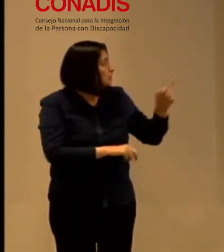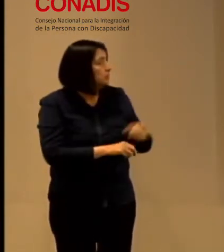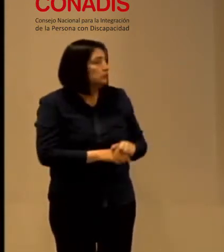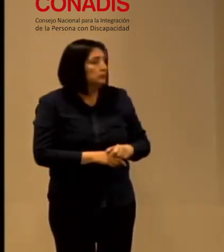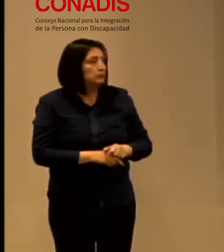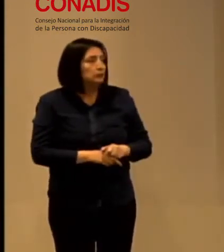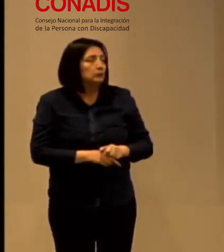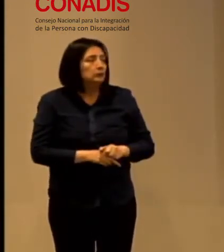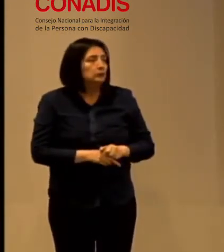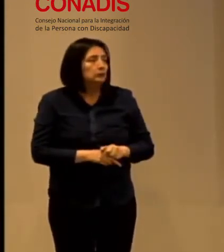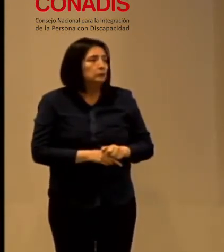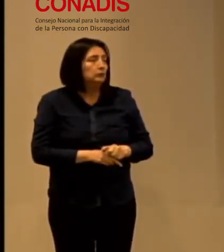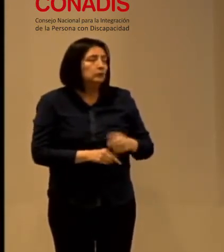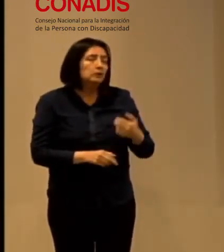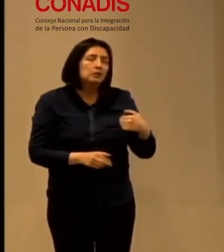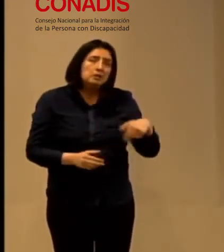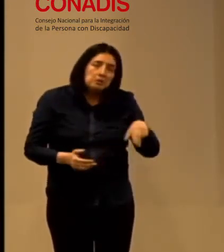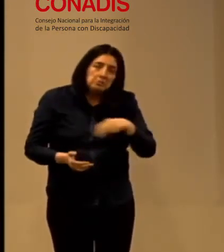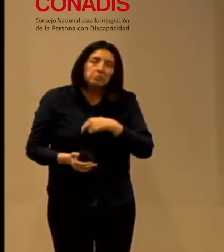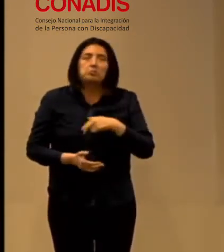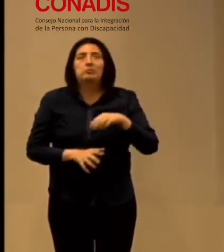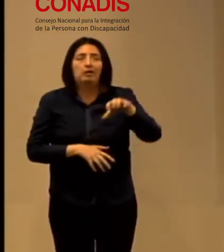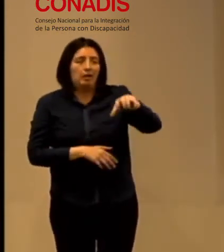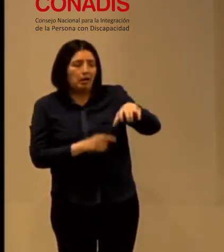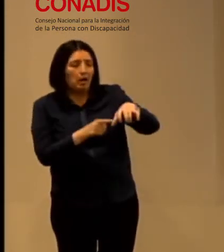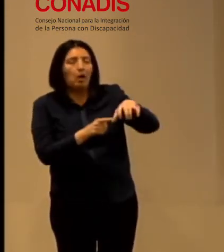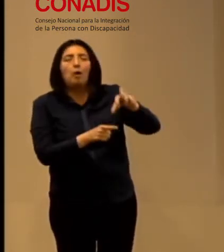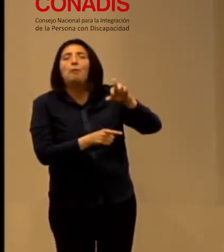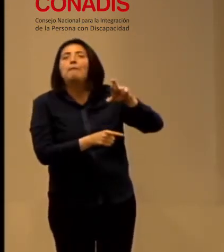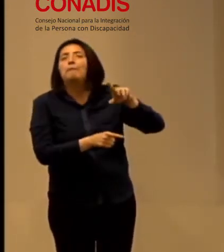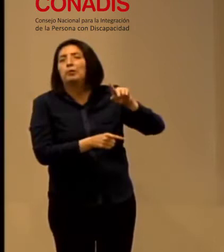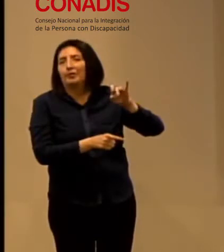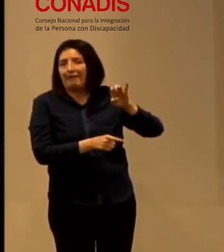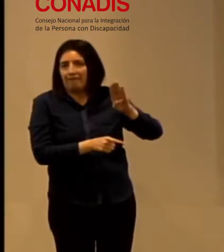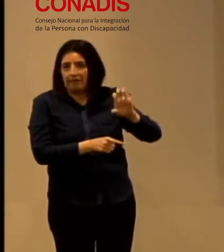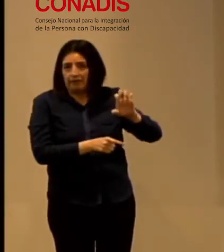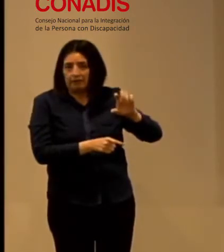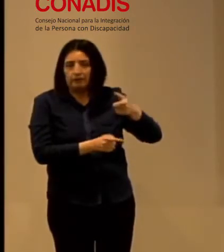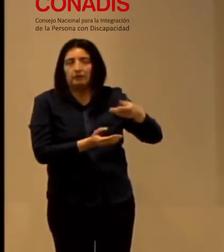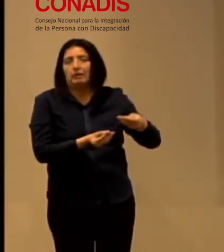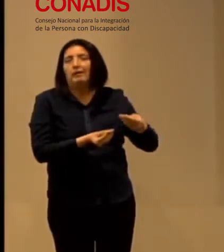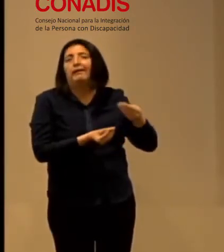somos... Pronavec entrega subvenciones como parte